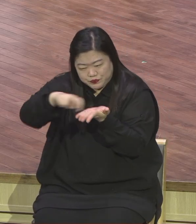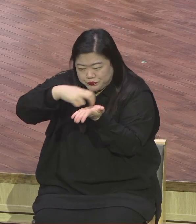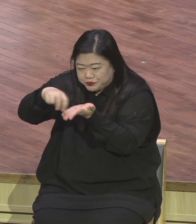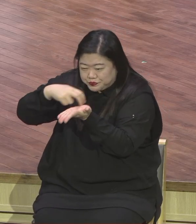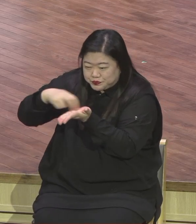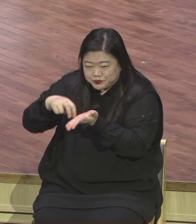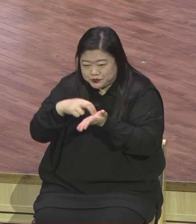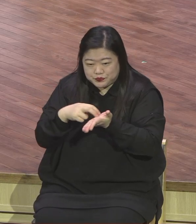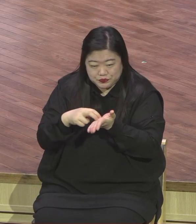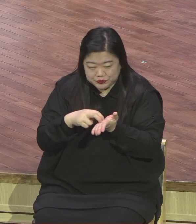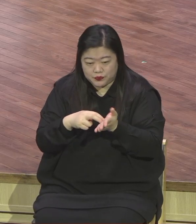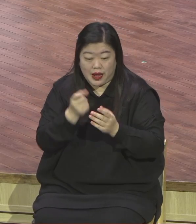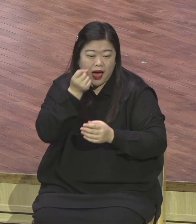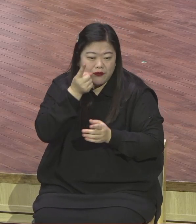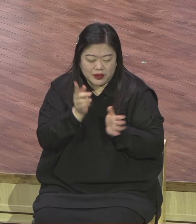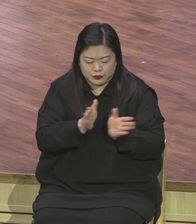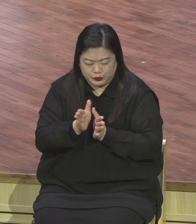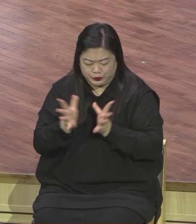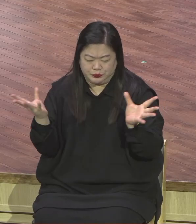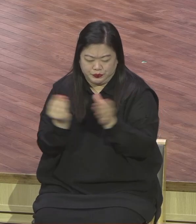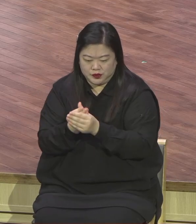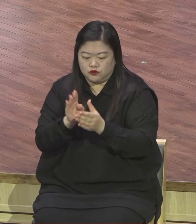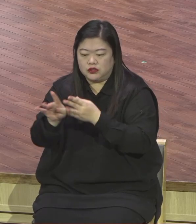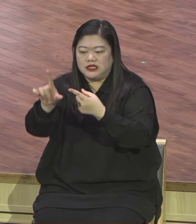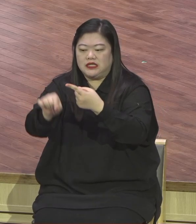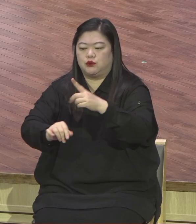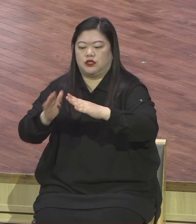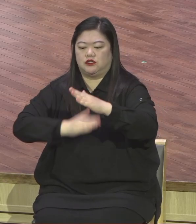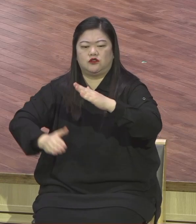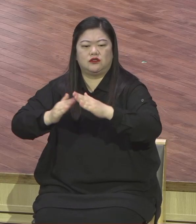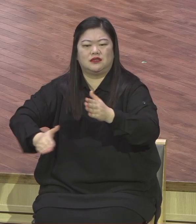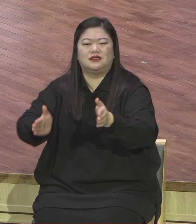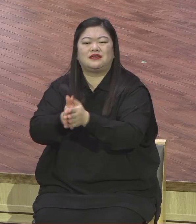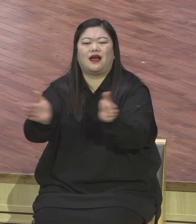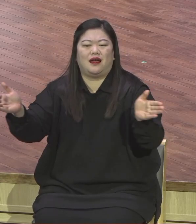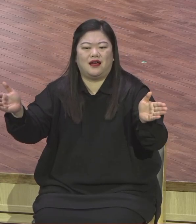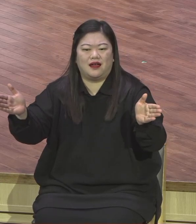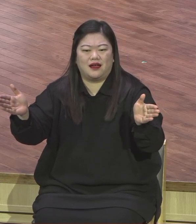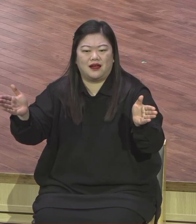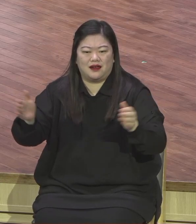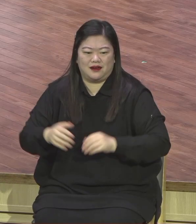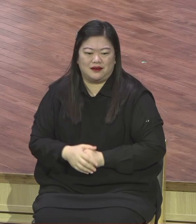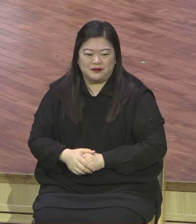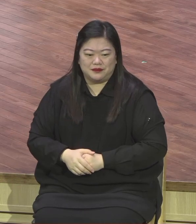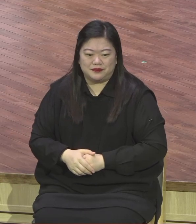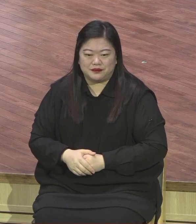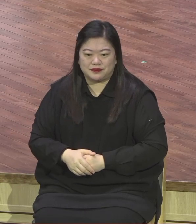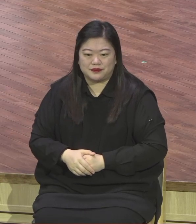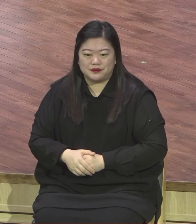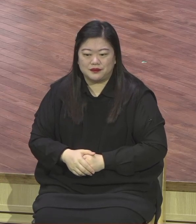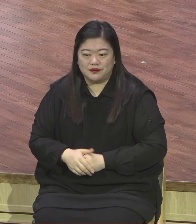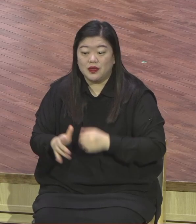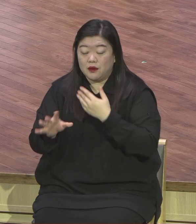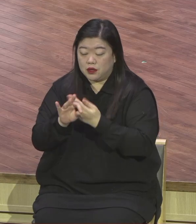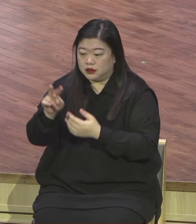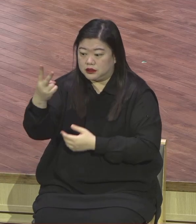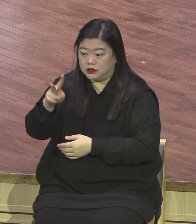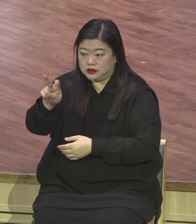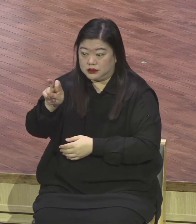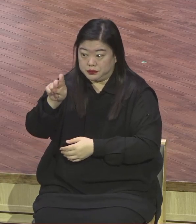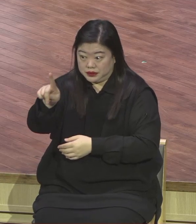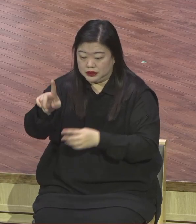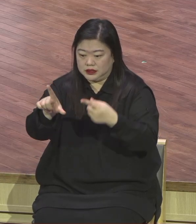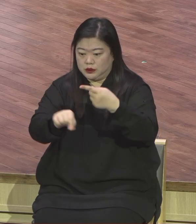먼저 영격을 무장하는 시간표가 되라. 딱 무장되어서 2021년도가 딱 그렇게 시작이 되면